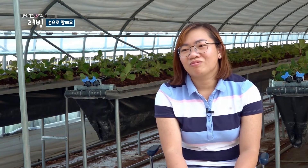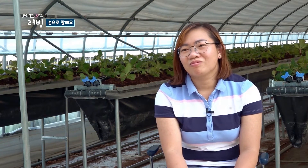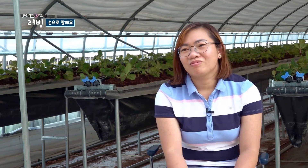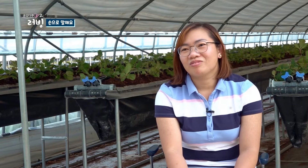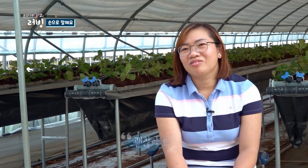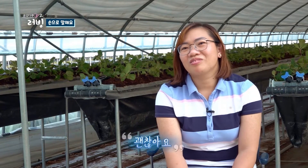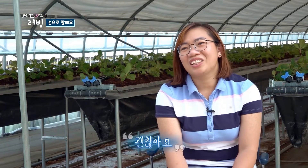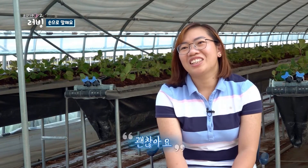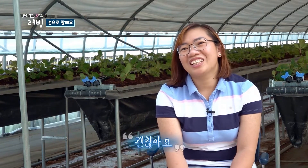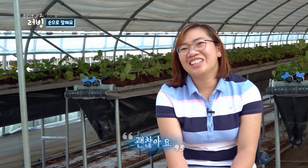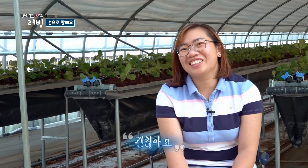괜찮아요.